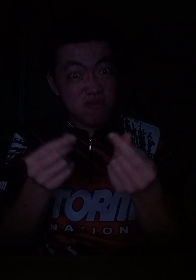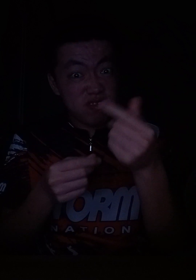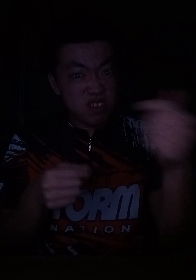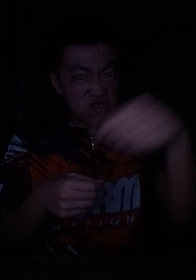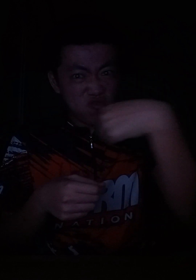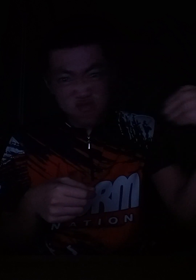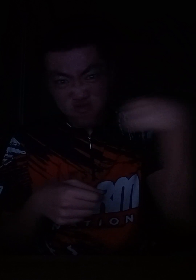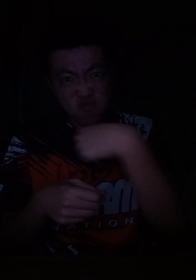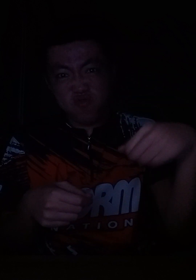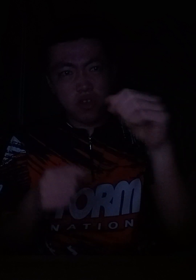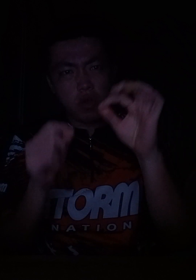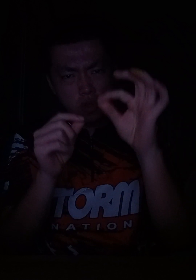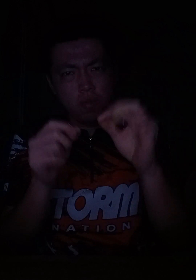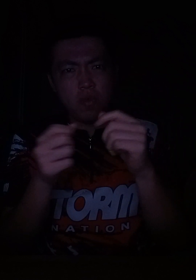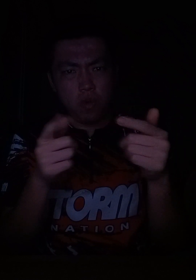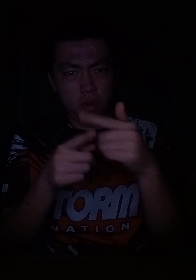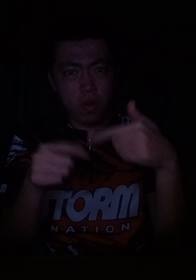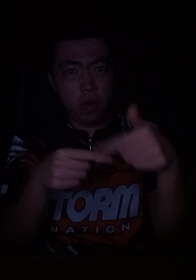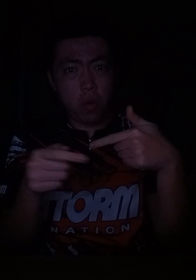휘둘렀는데 열쇠 뭉치와 고리로 보입니다.